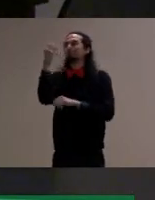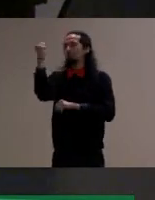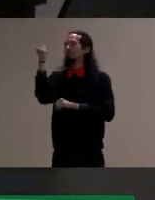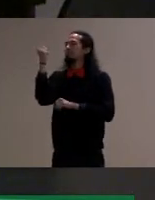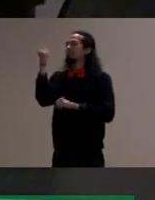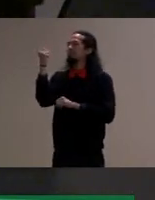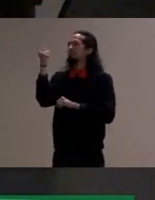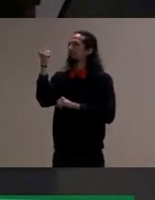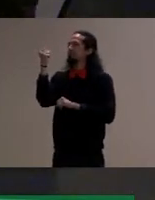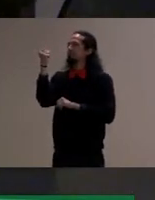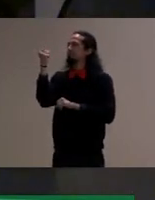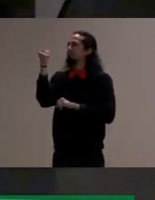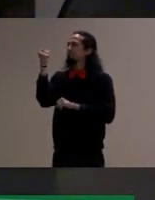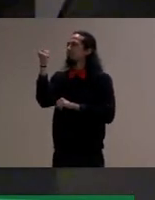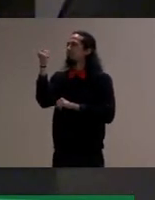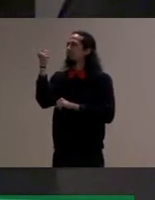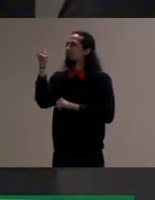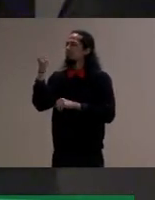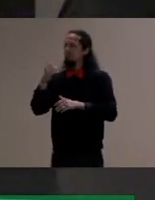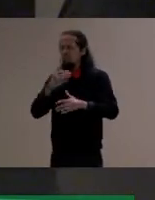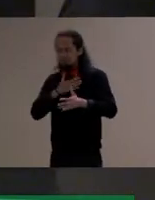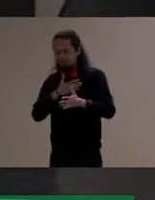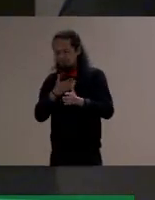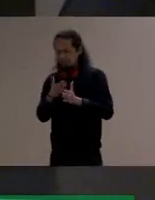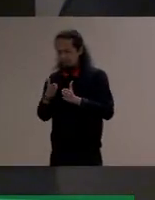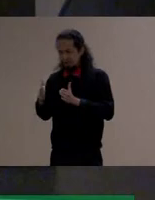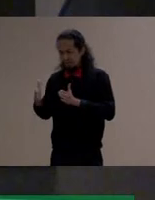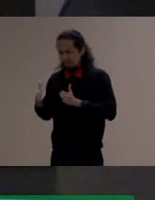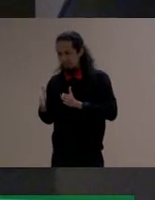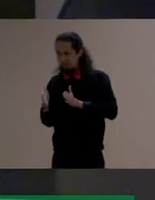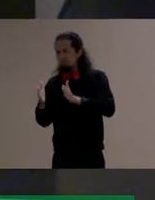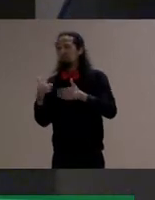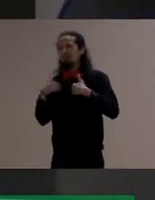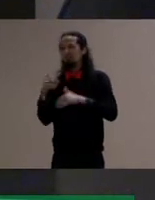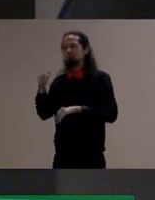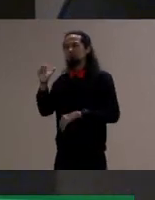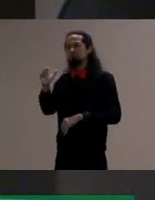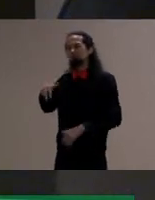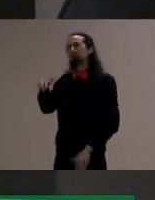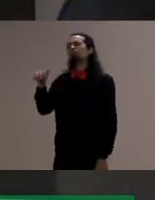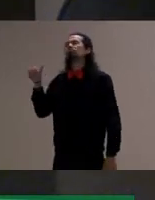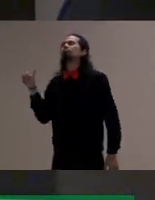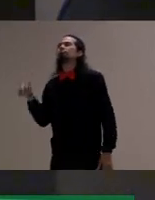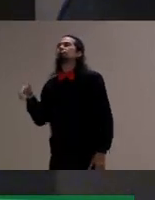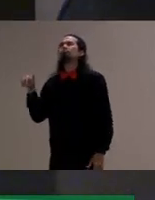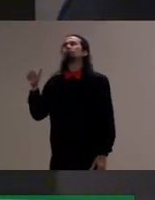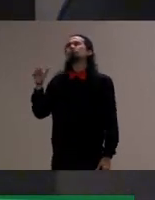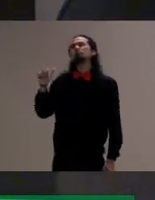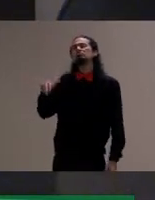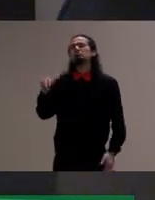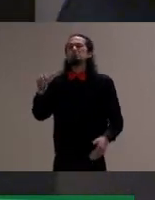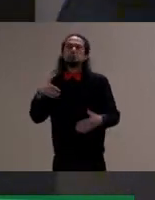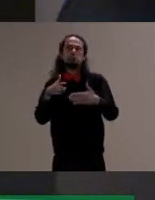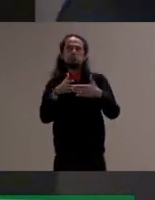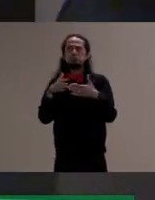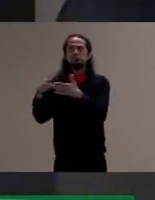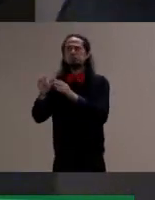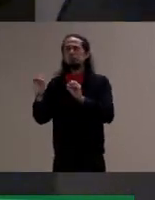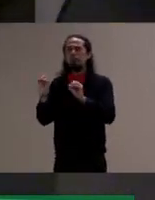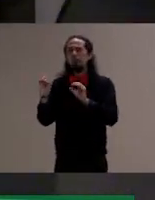Siga os caminhos sem pedir licença Mas sem passar por